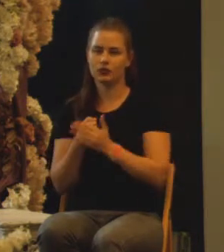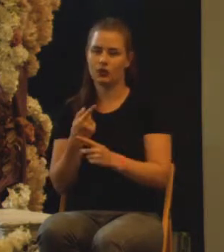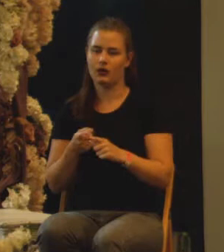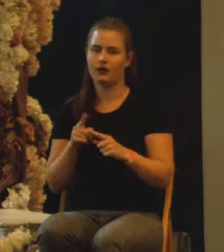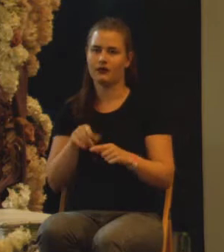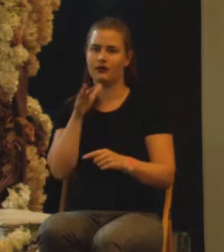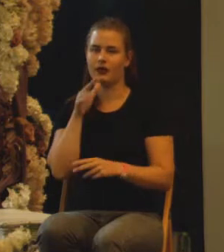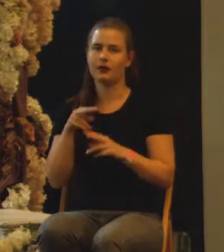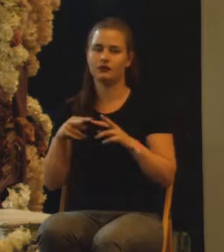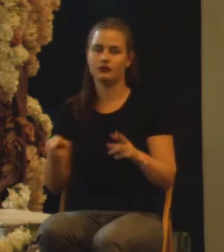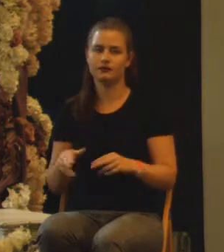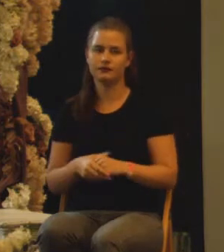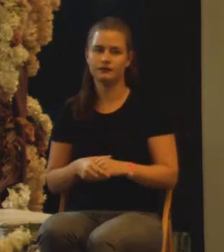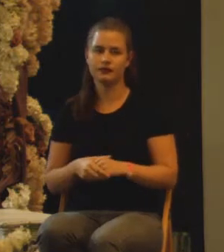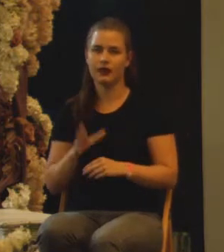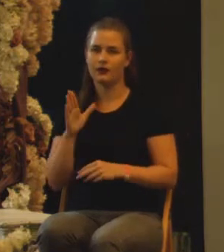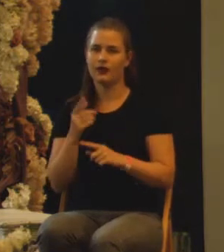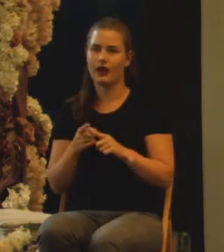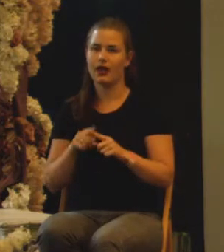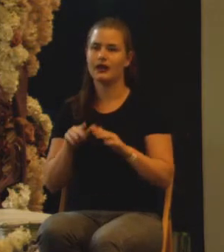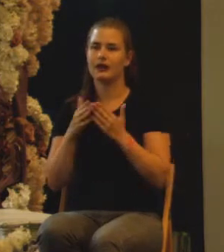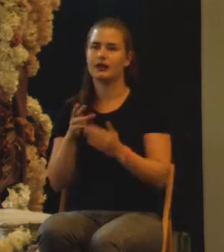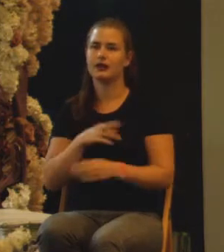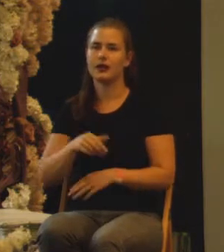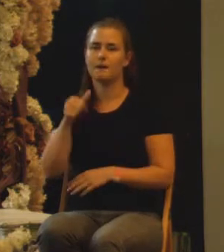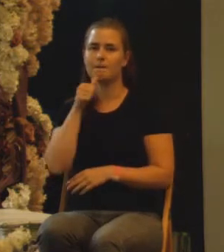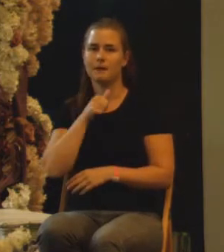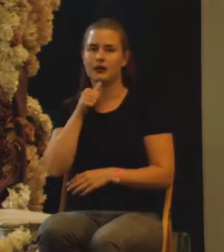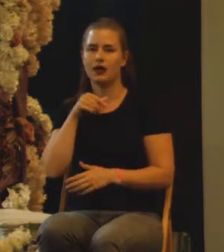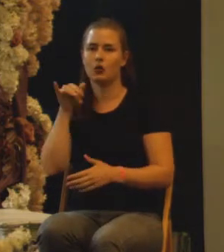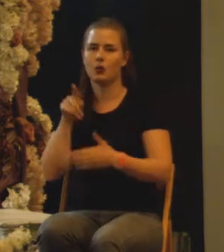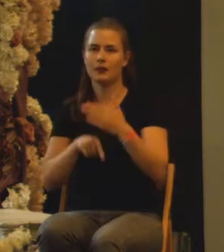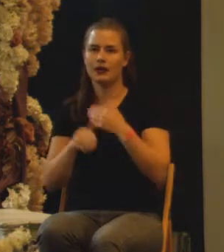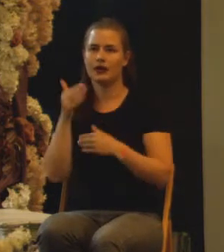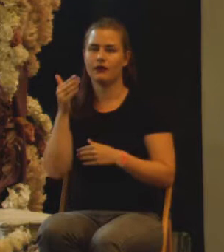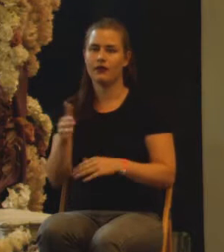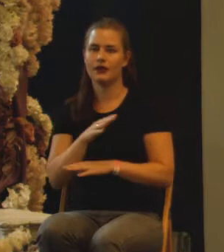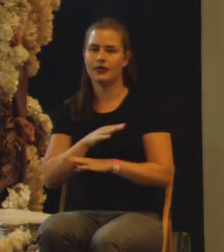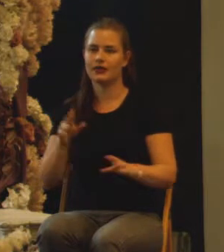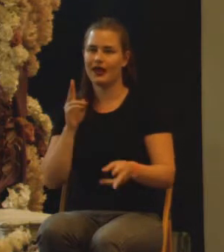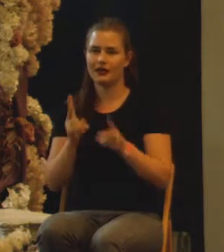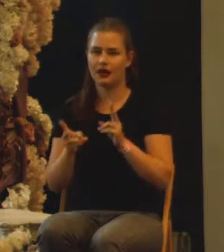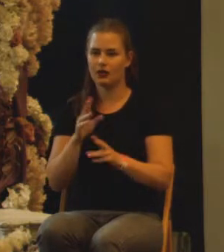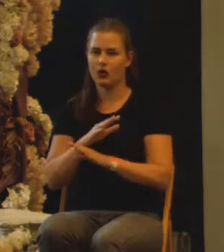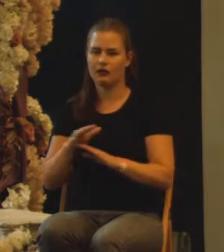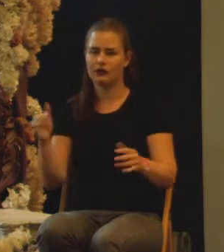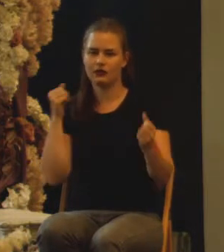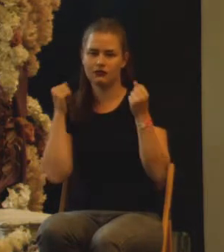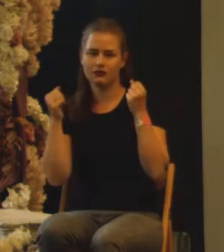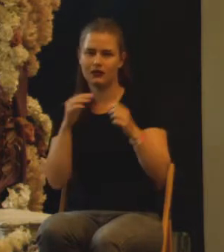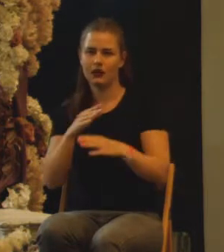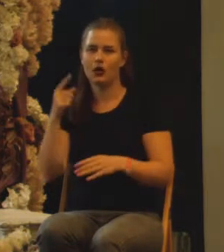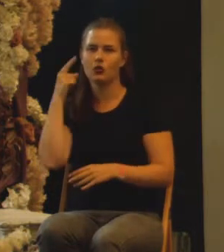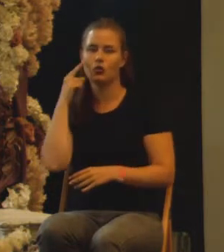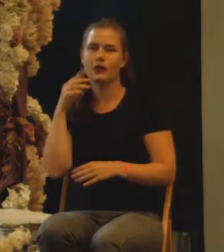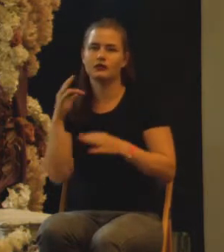тоже. В этой книге я пыталась убедить вас не готовить, не париться, не думать